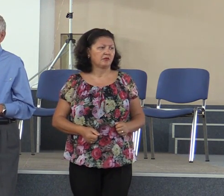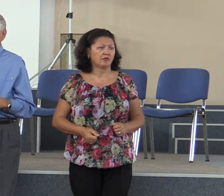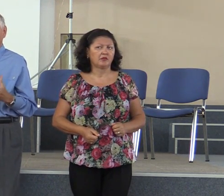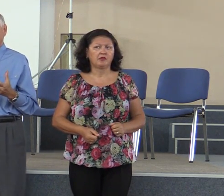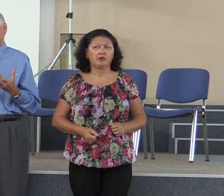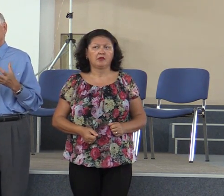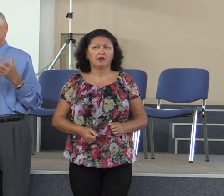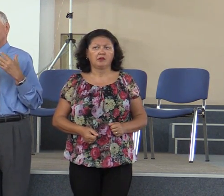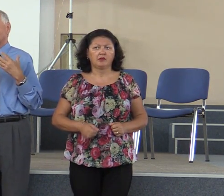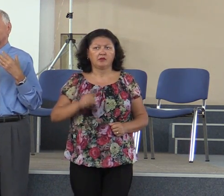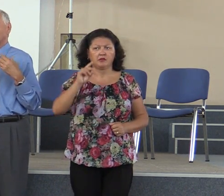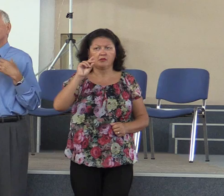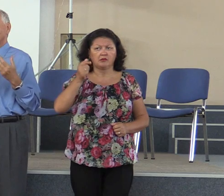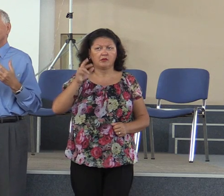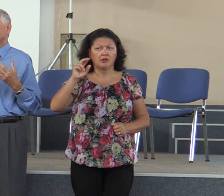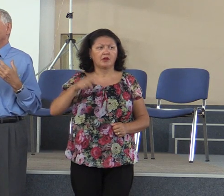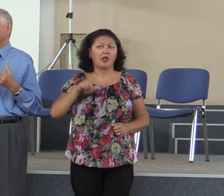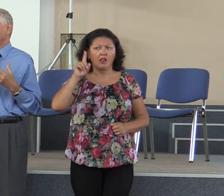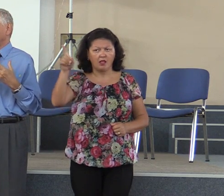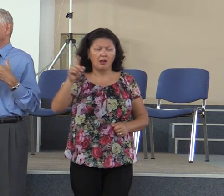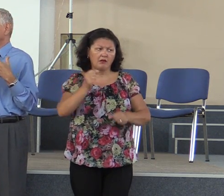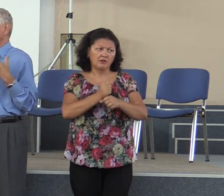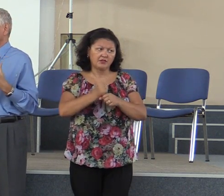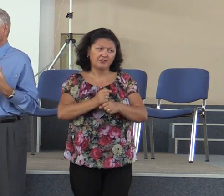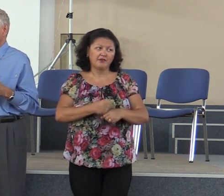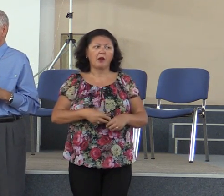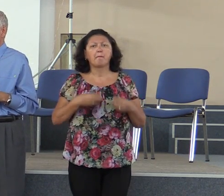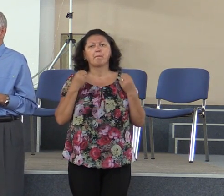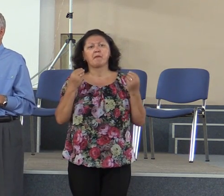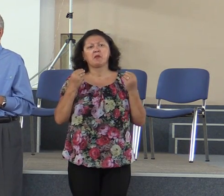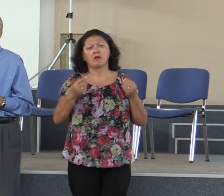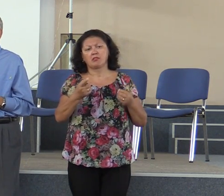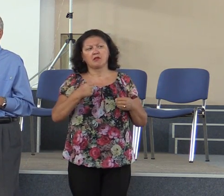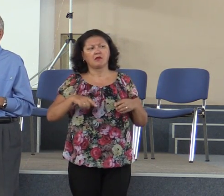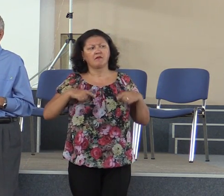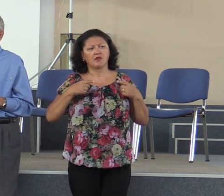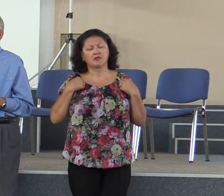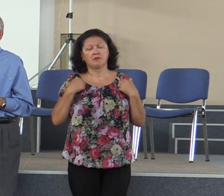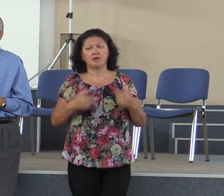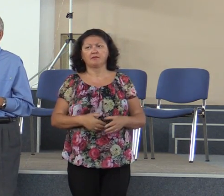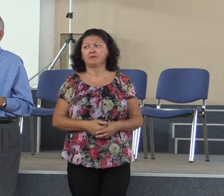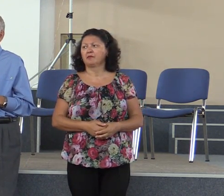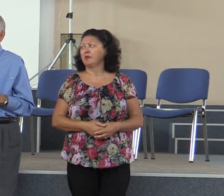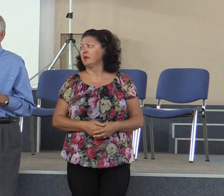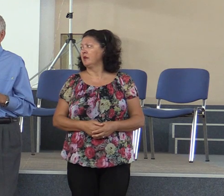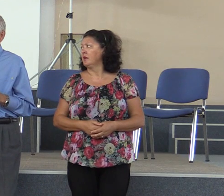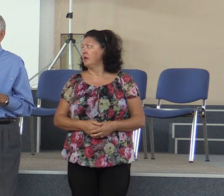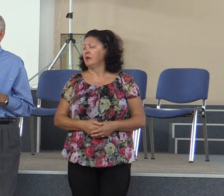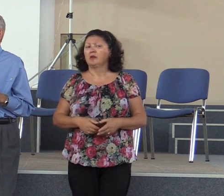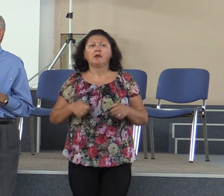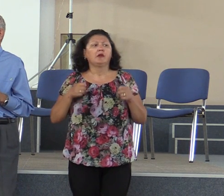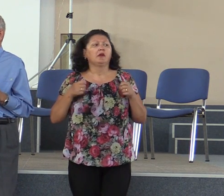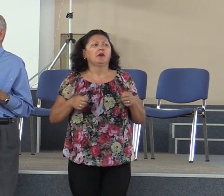life. Dar el face ceva minunat din viața mea. Sir, do you know who I'm singing about?